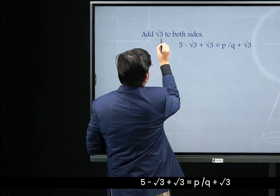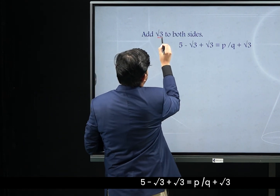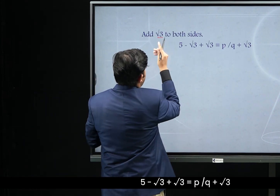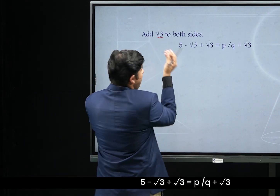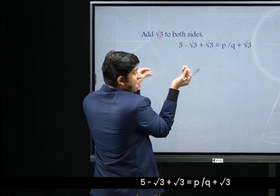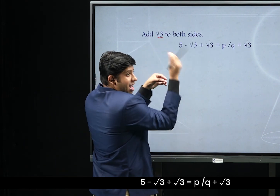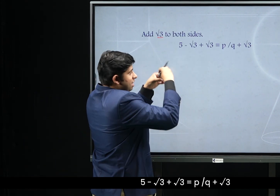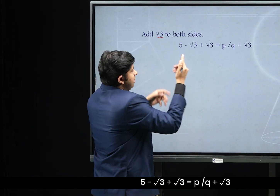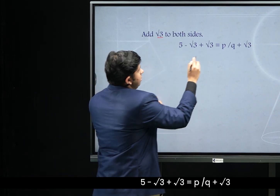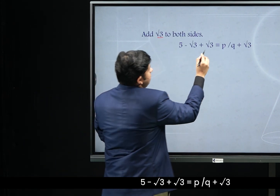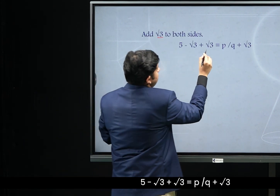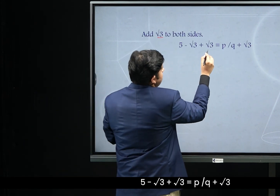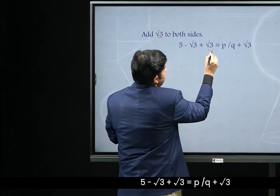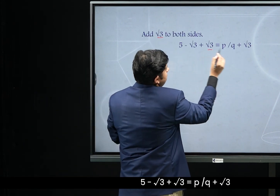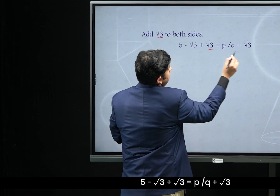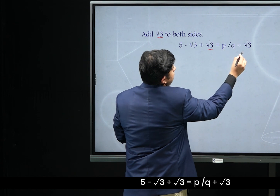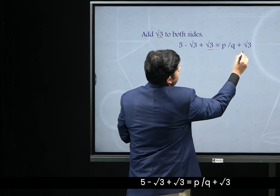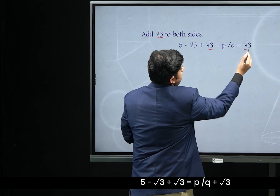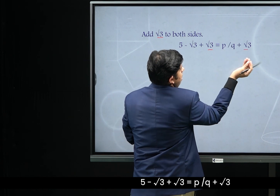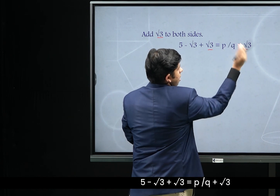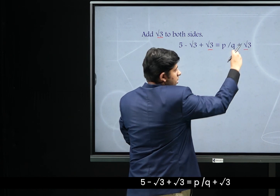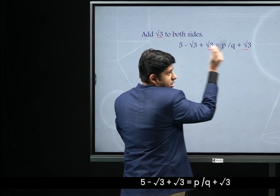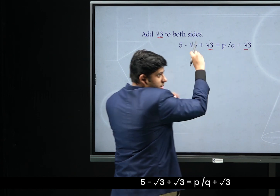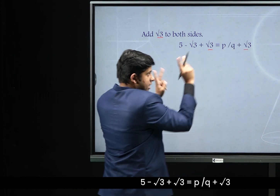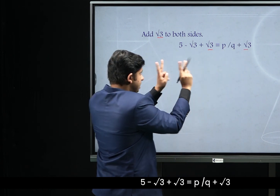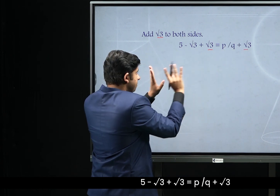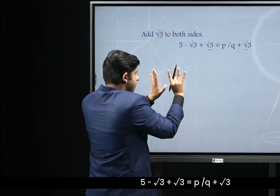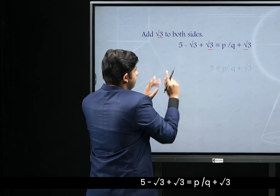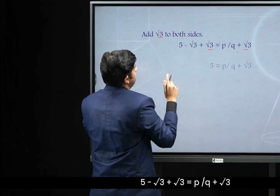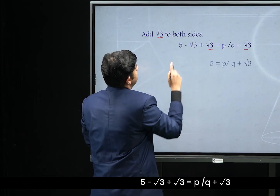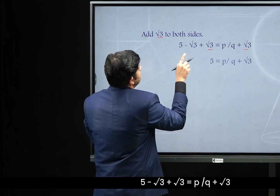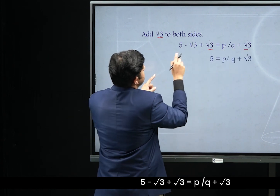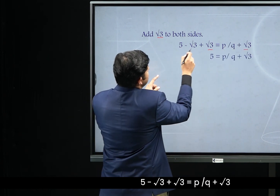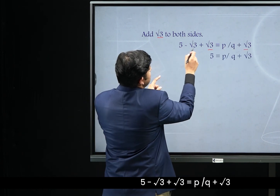ಐದು ಮೈನಸ್ ವರ್ಗಮೂಲ 3 ವರ್ಗಮೂಲ 3 ಈಕ್ವಲ್ಸ್ P/Q ವರ್ಗಮೂಲ 3.